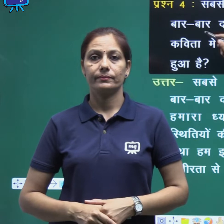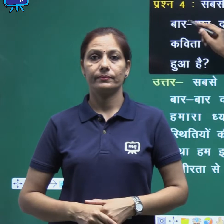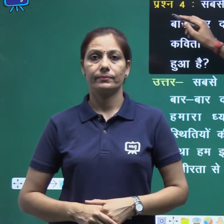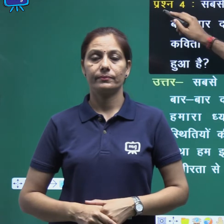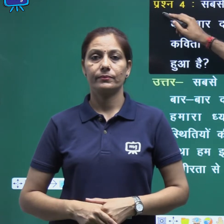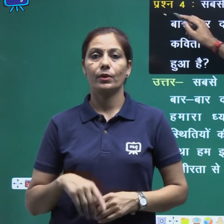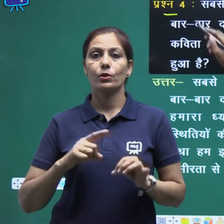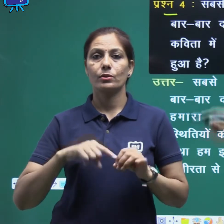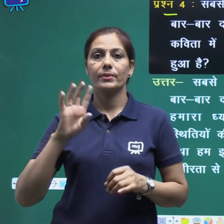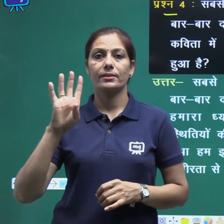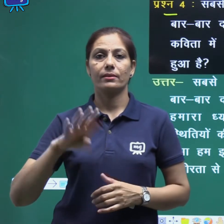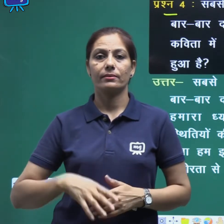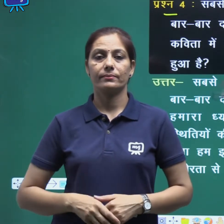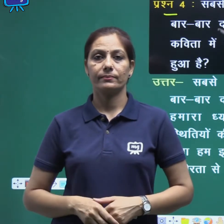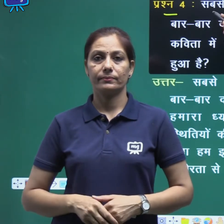प्रश्न 4,